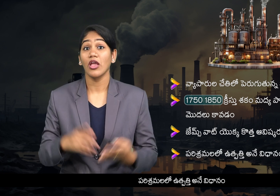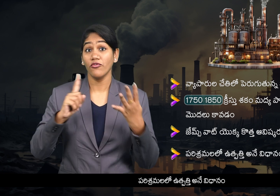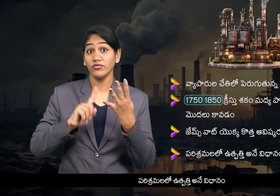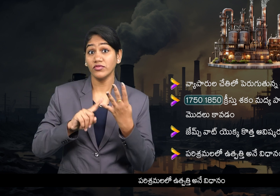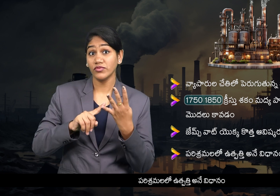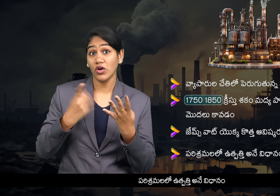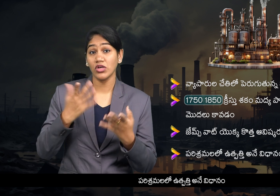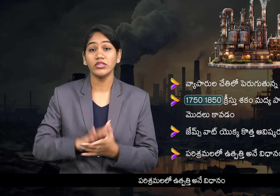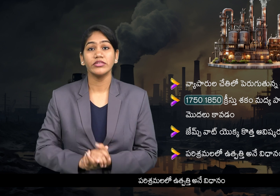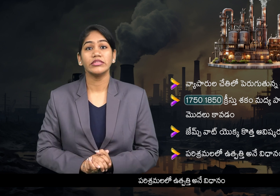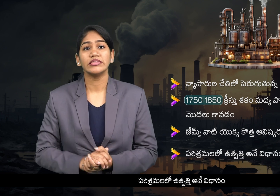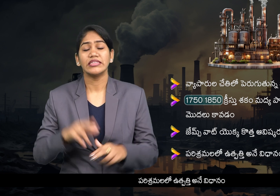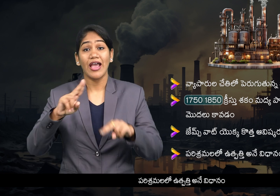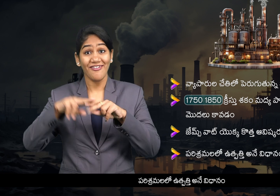పరిశ్రమలలో ఉత్పత్తి అనే విధానం,